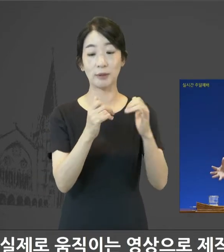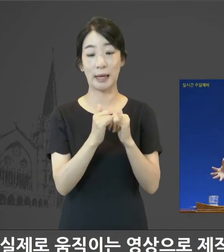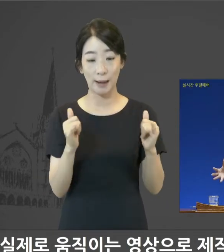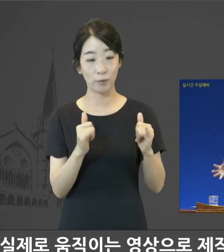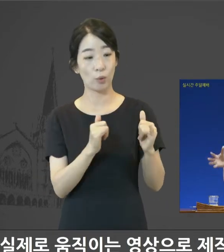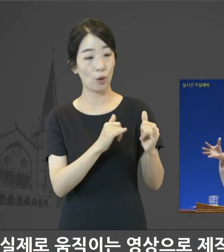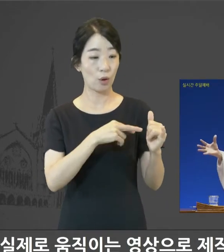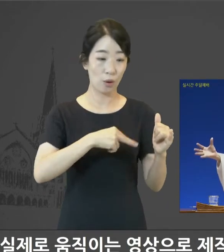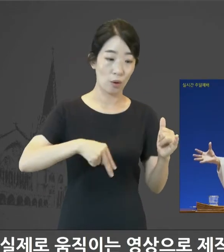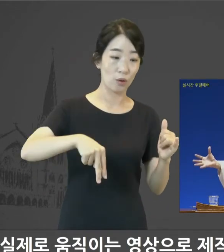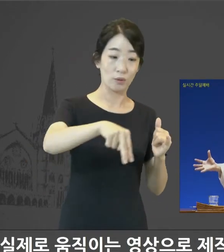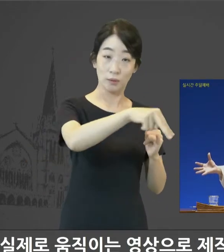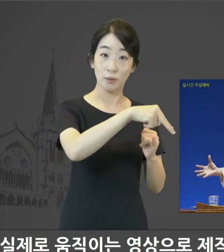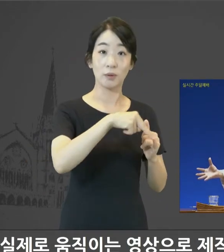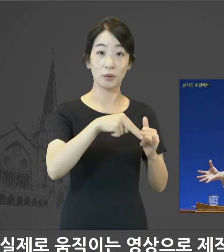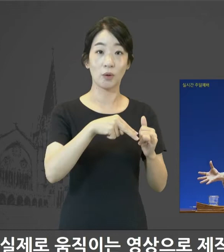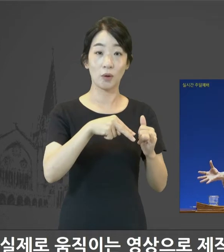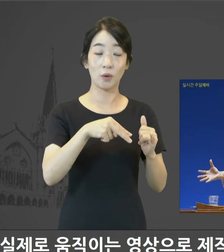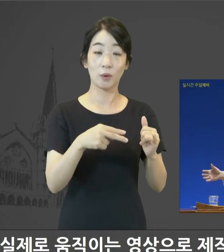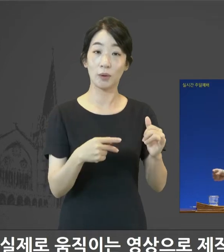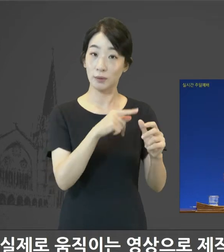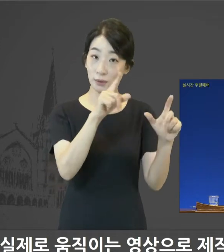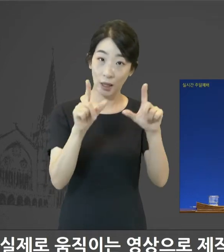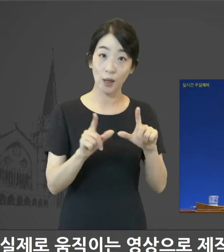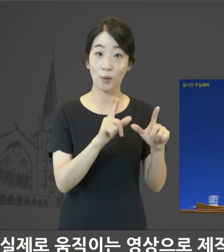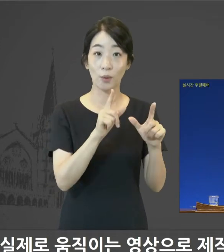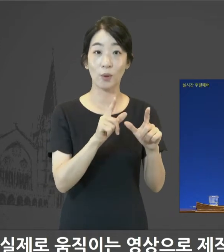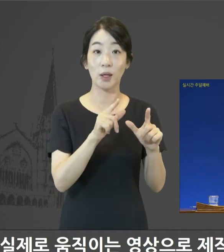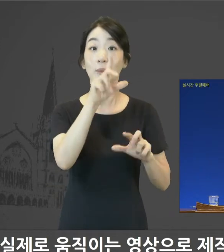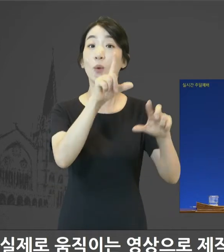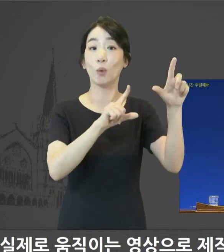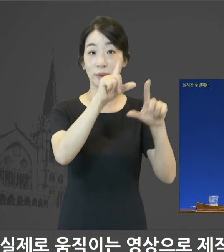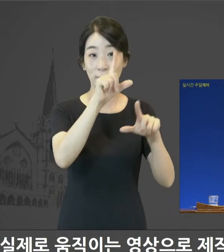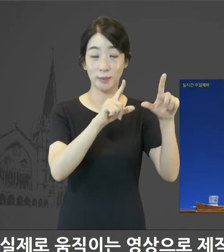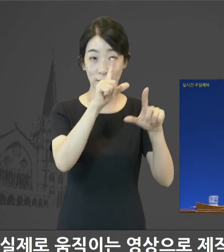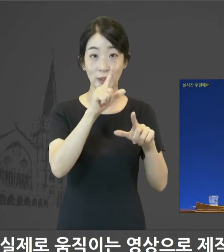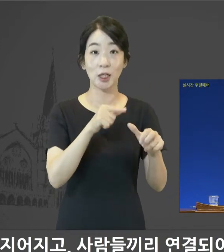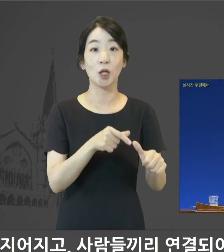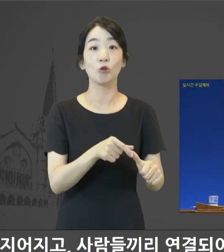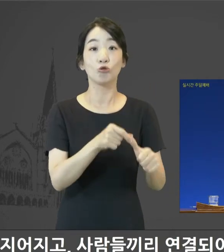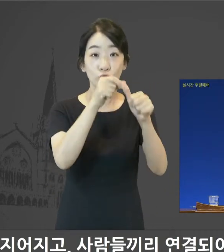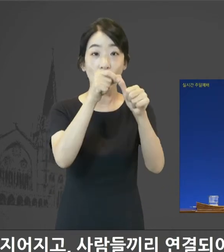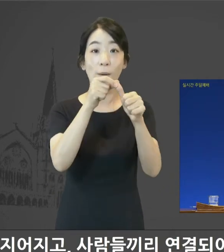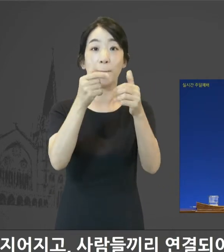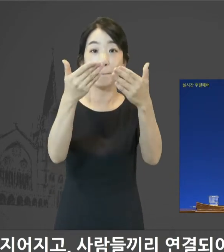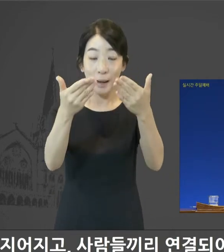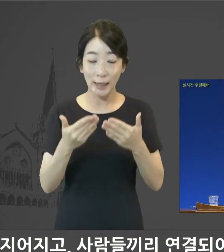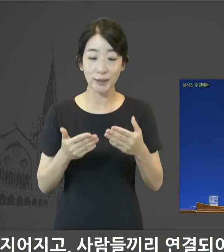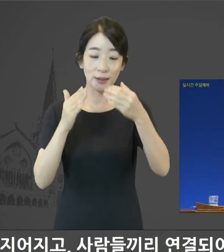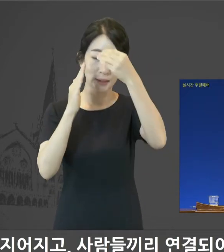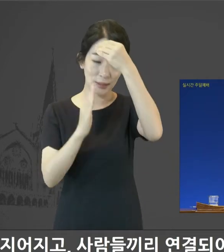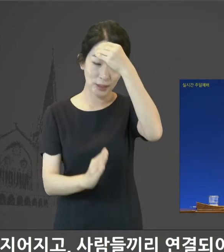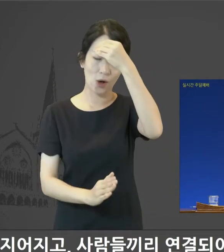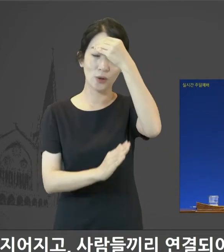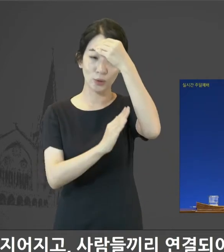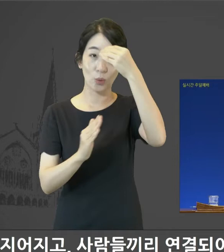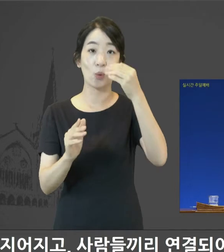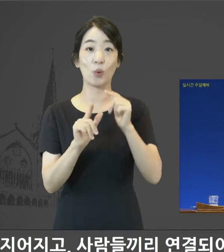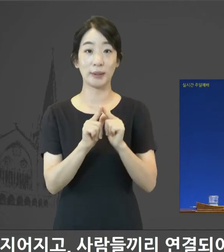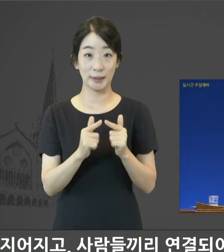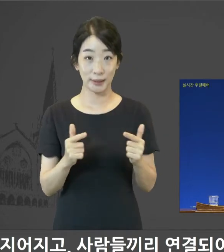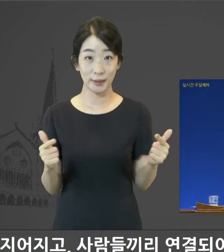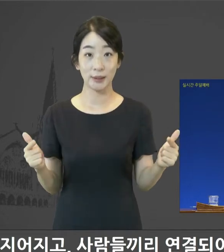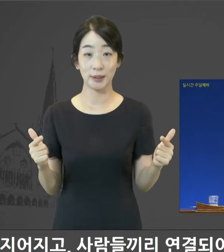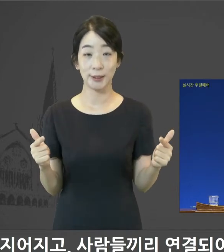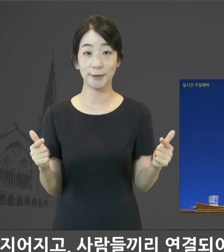연결해서 사람 건물이 되어져 가고, 이런 모습을 구원받은 성도들, 지난주 말씀대로 한